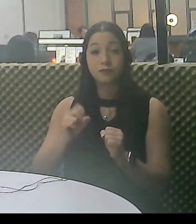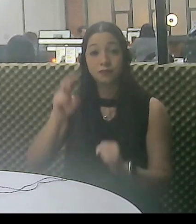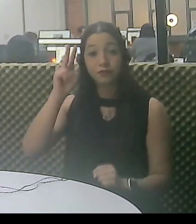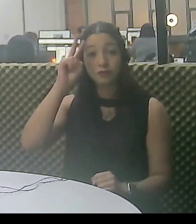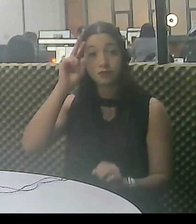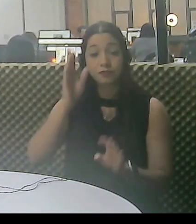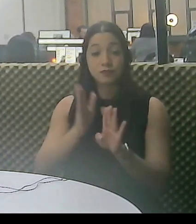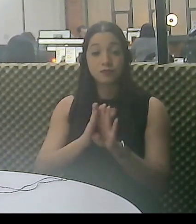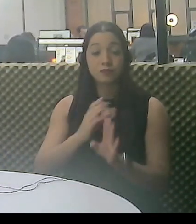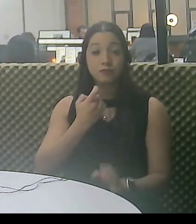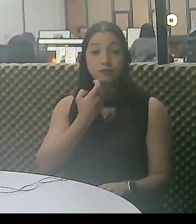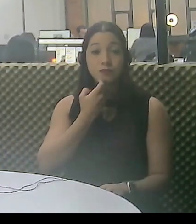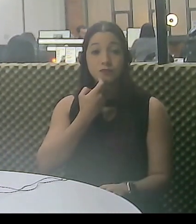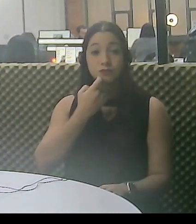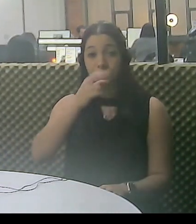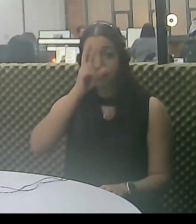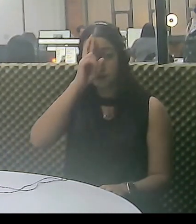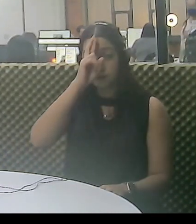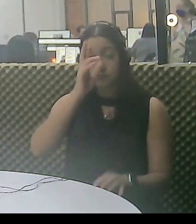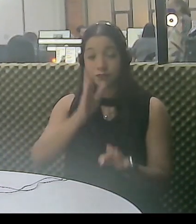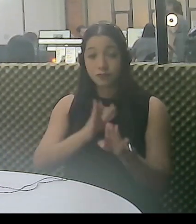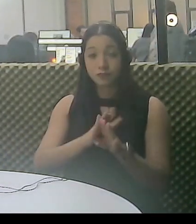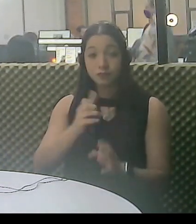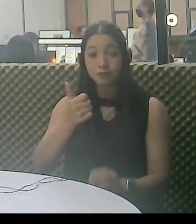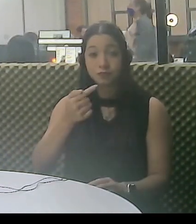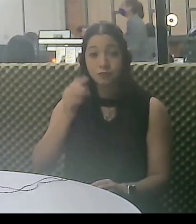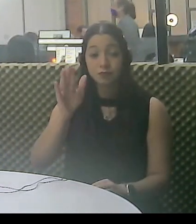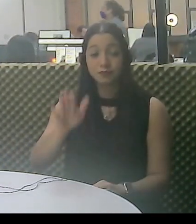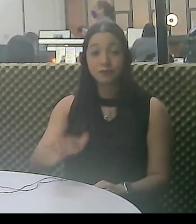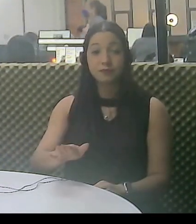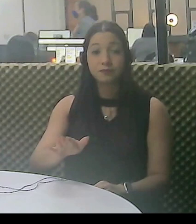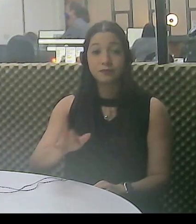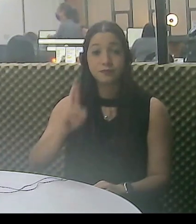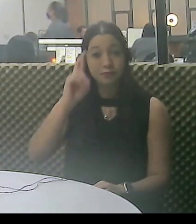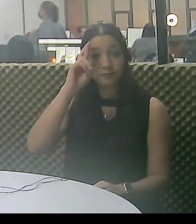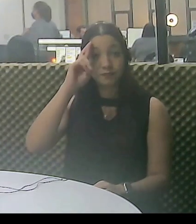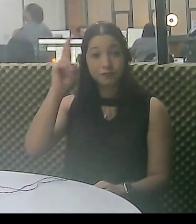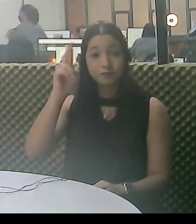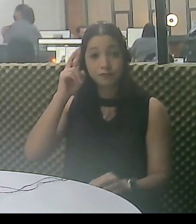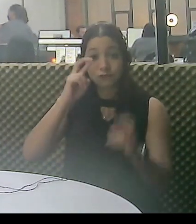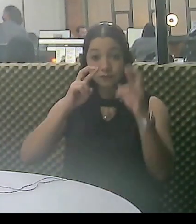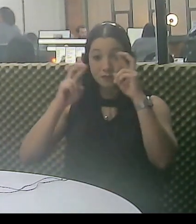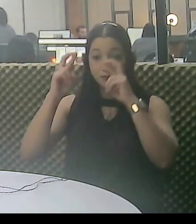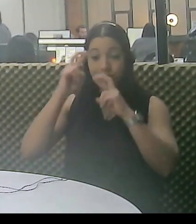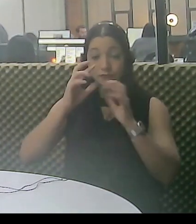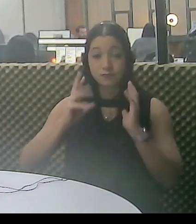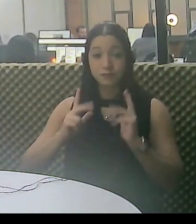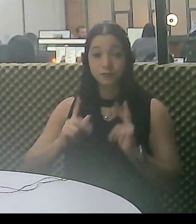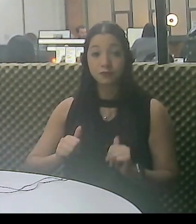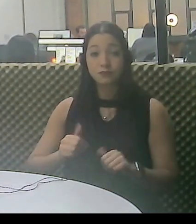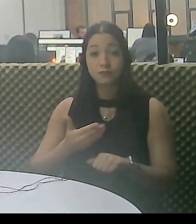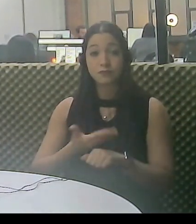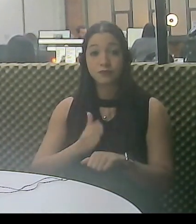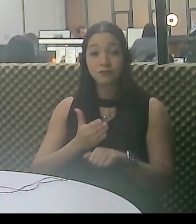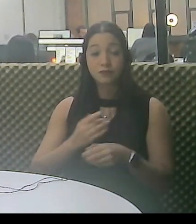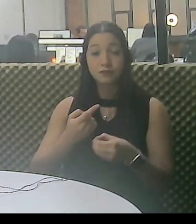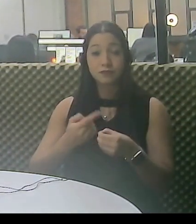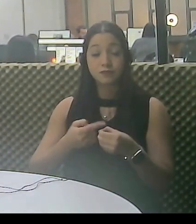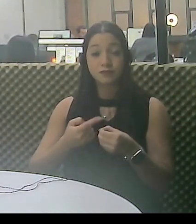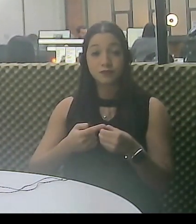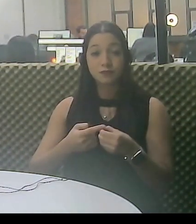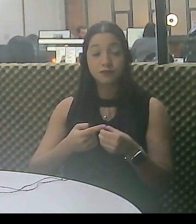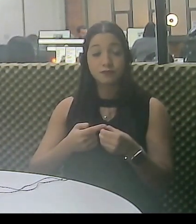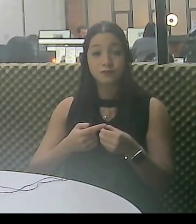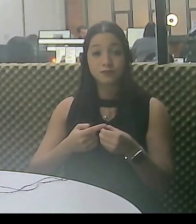segunda a sexta-feira, do meio-dia até às 5 da tarde, na Diretoria de Fiscalização de Limpeza e Atividades Urbanas, que